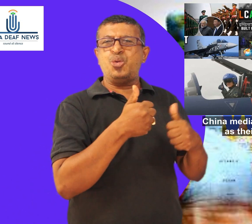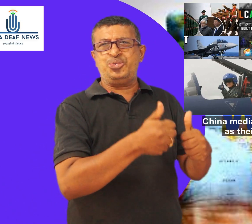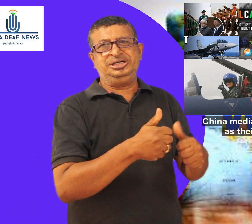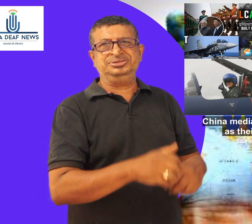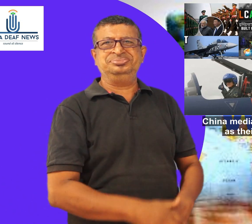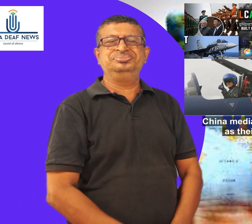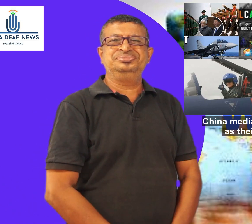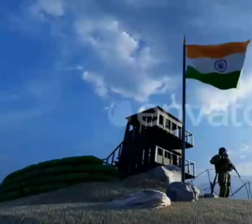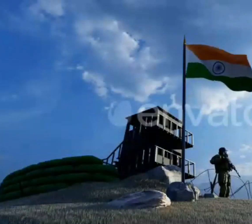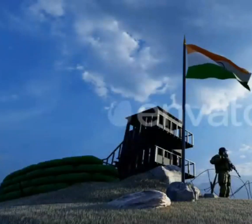है